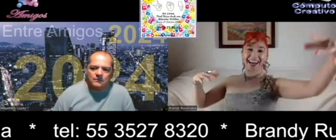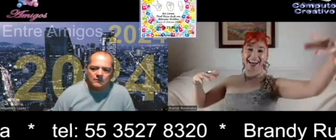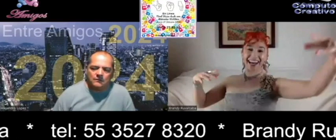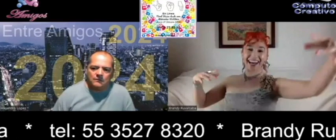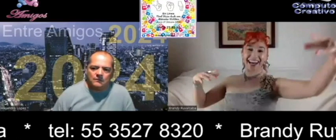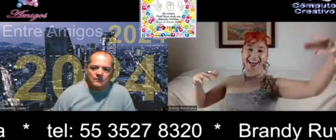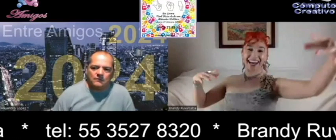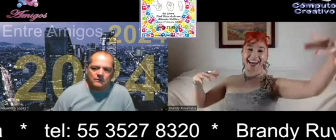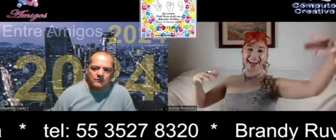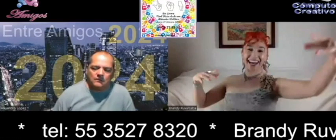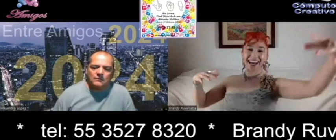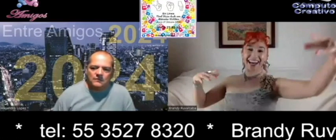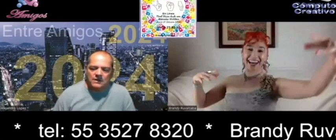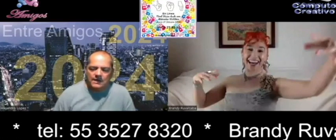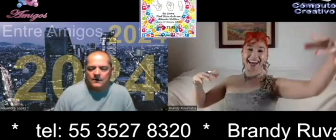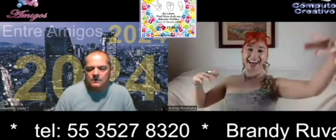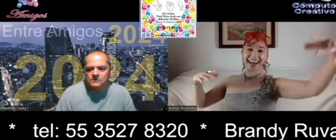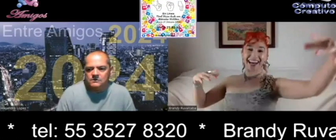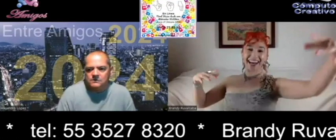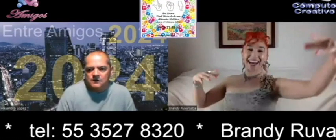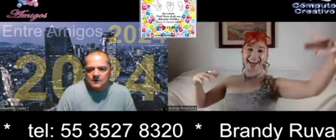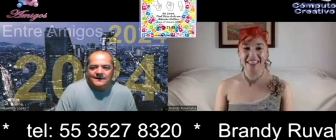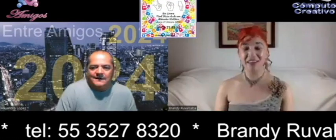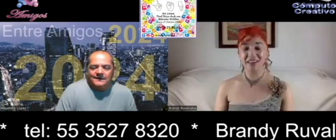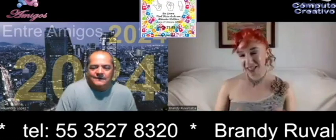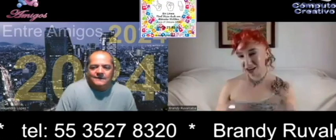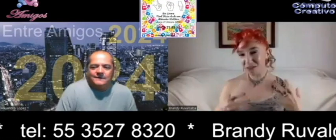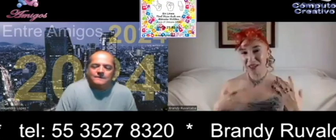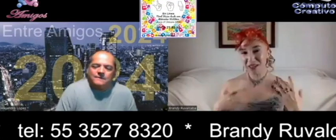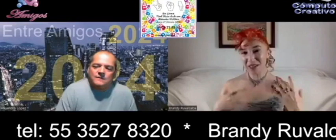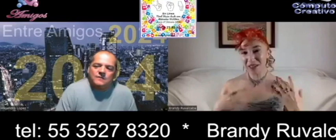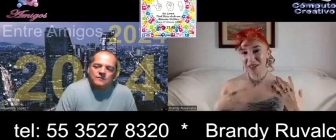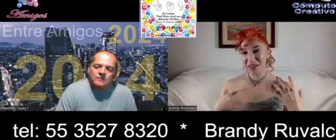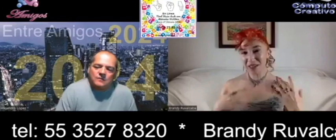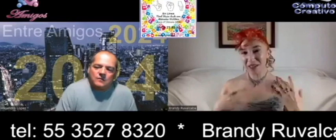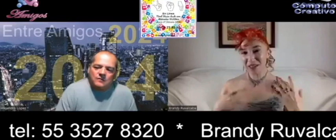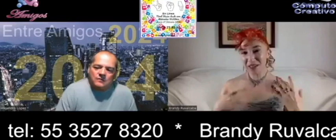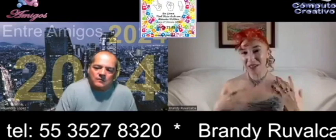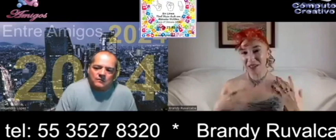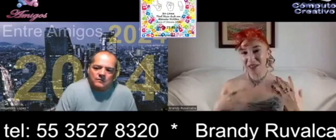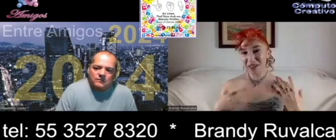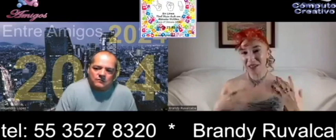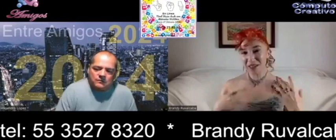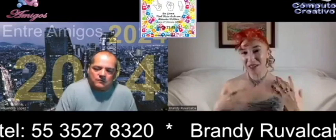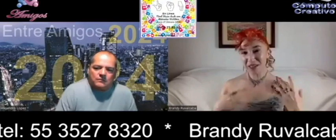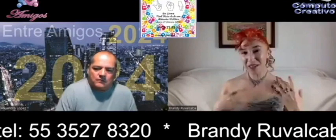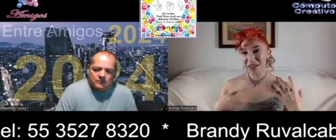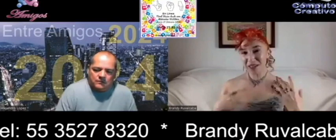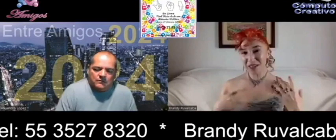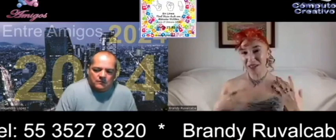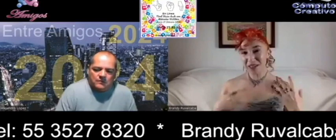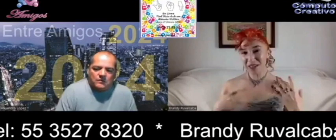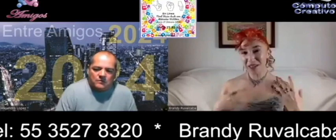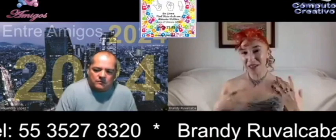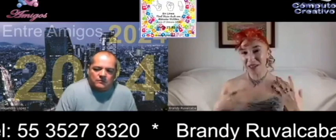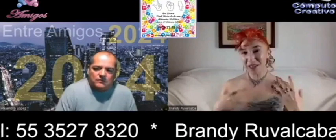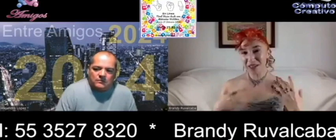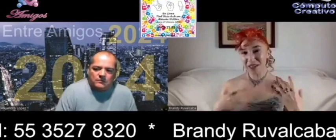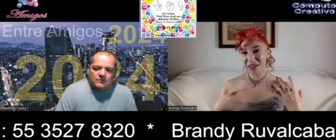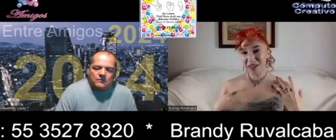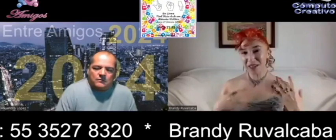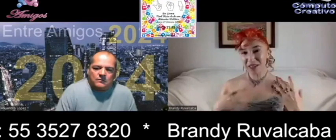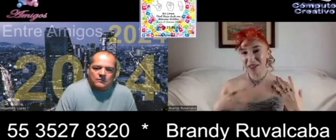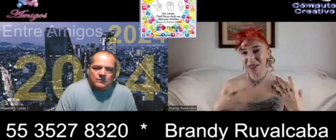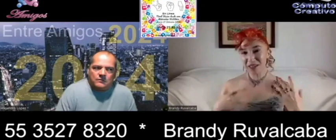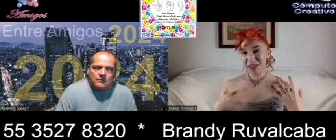tiene su propia gramática. Claro, Sí, pues lo mismo pasa con las lenguas habladas, con los regionalismos, lo mismo pasa